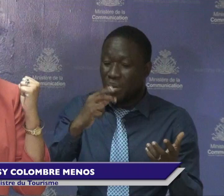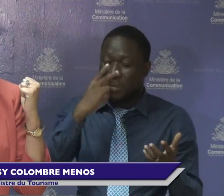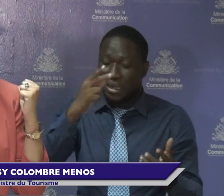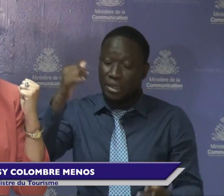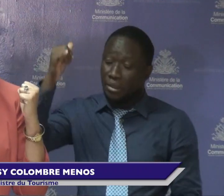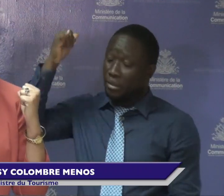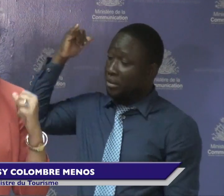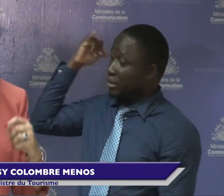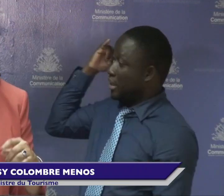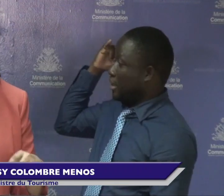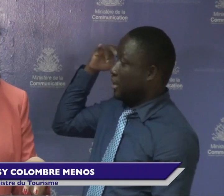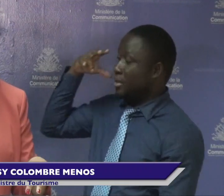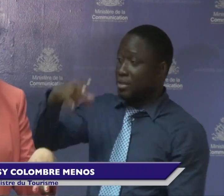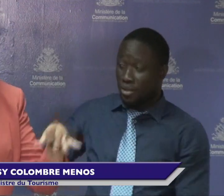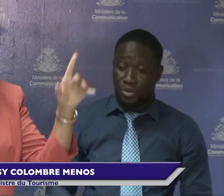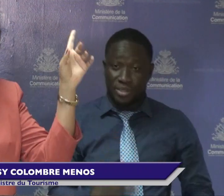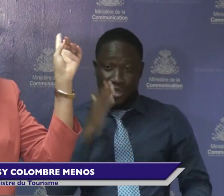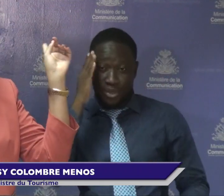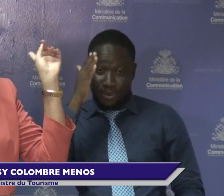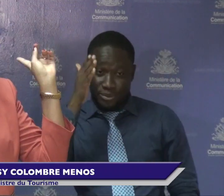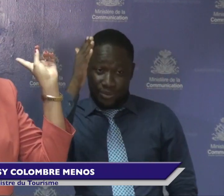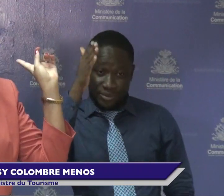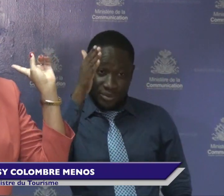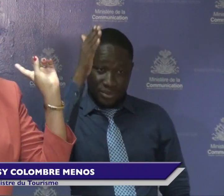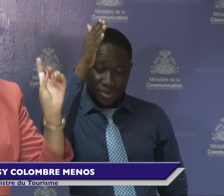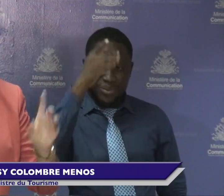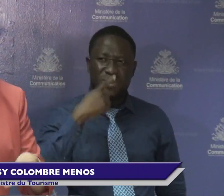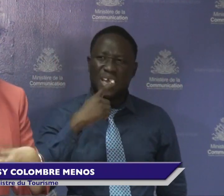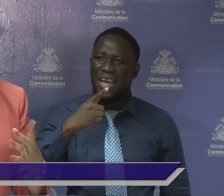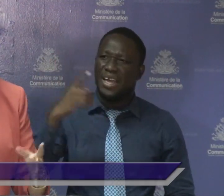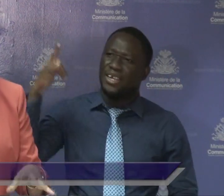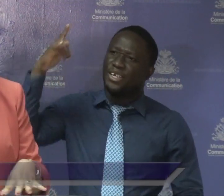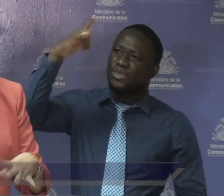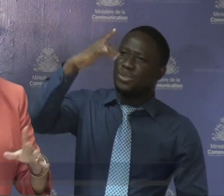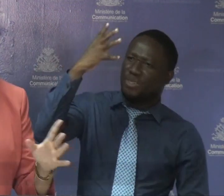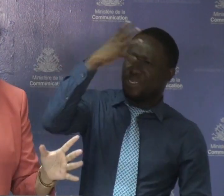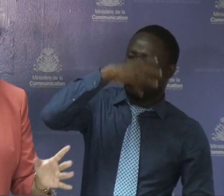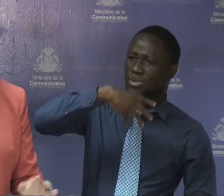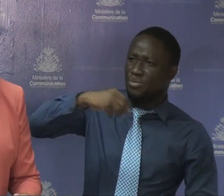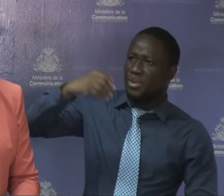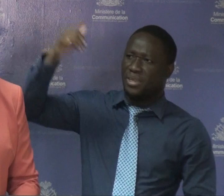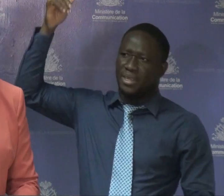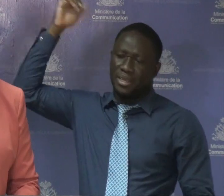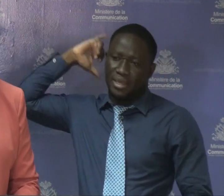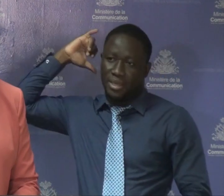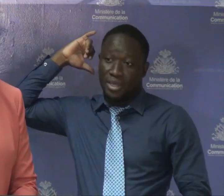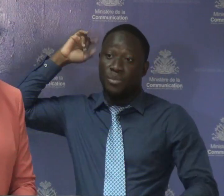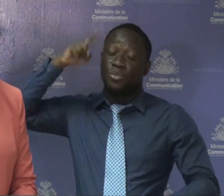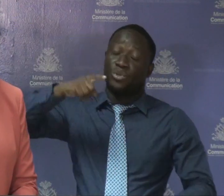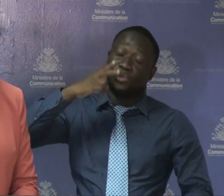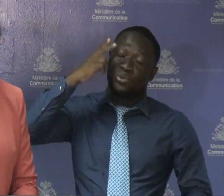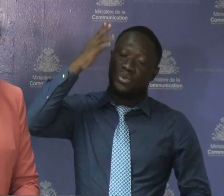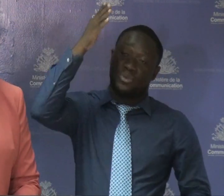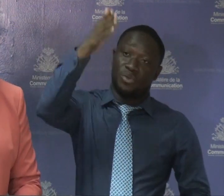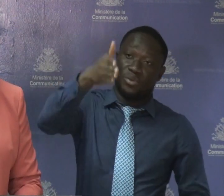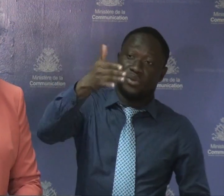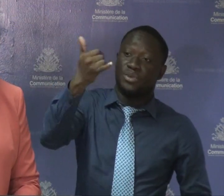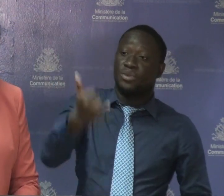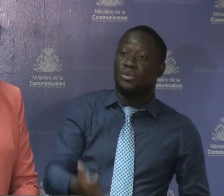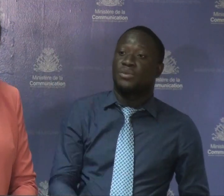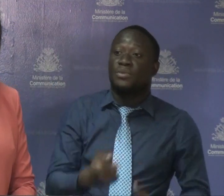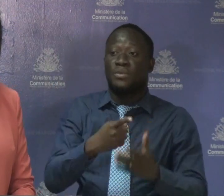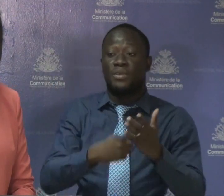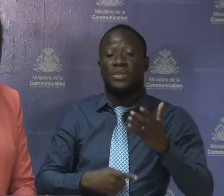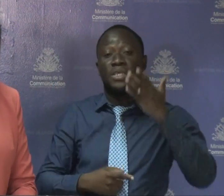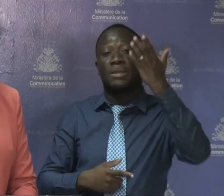derrière pour nous dire que okay, d'accord que par exemple que touristes étaient belles, c'était l'année florissante. Nous supposons garder de l'avant et pour nous dire aujourd'hui